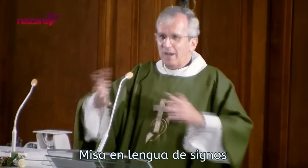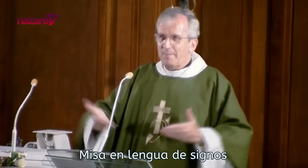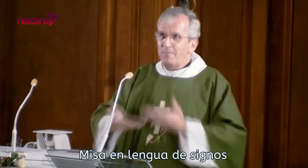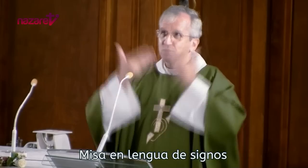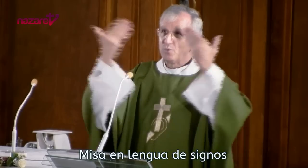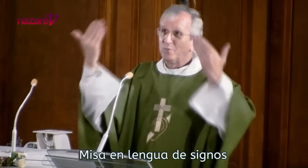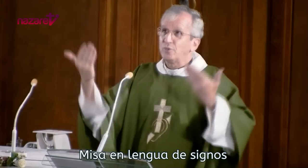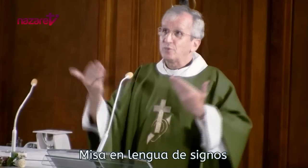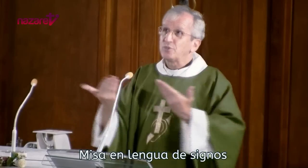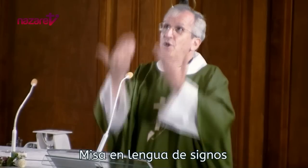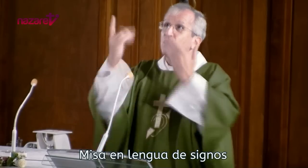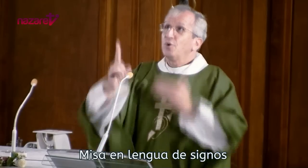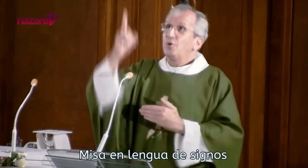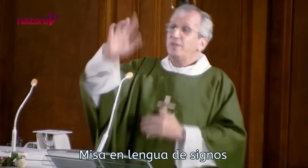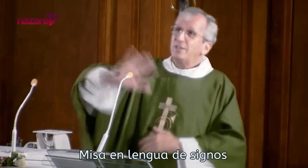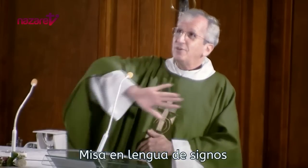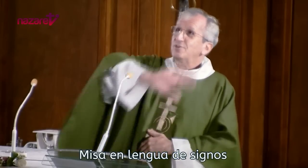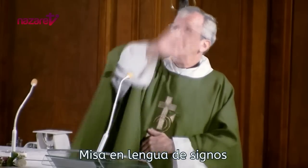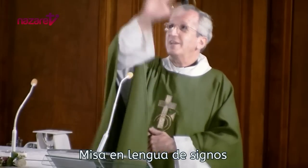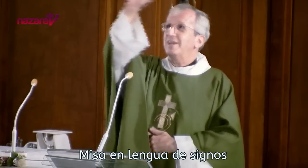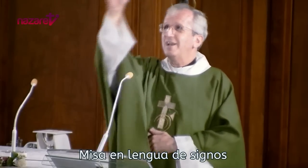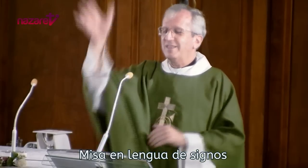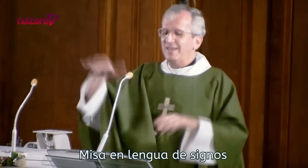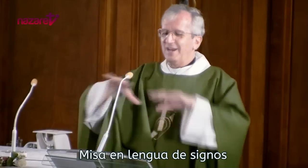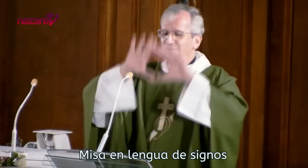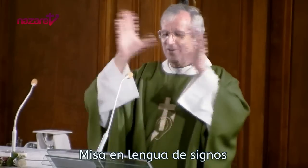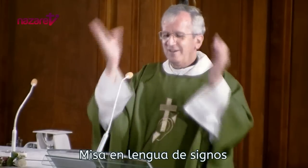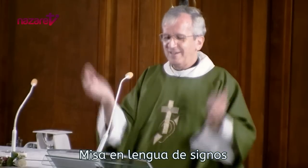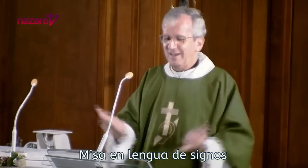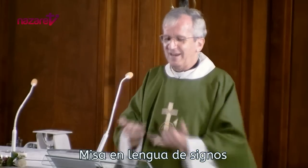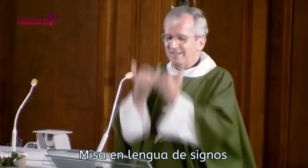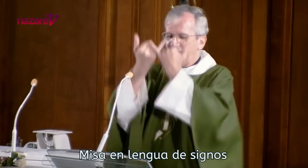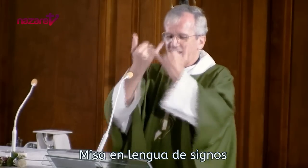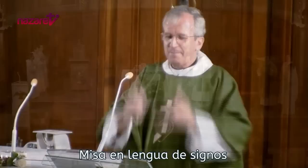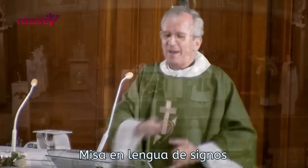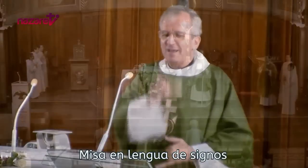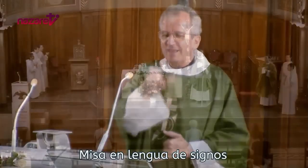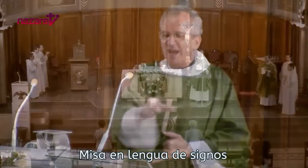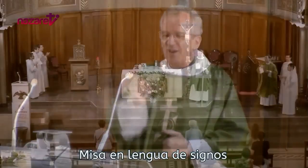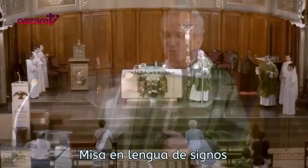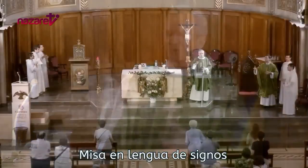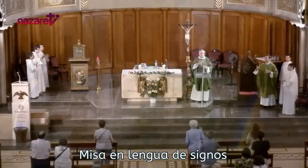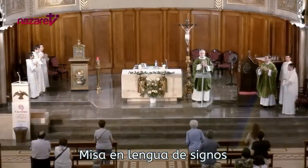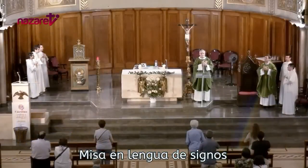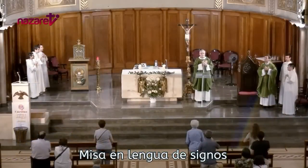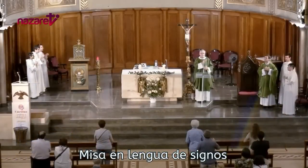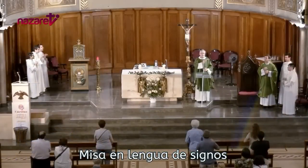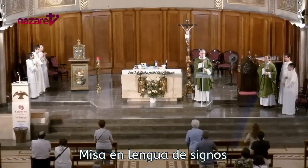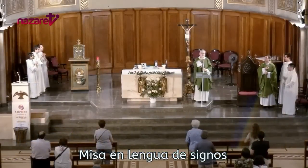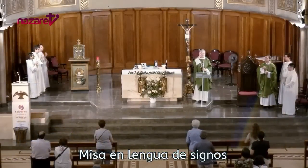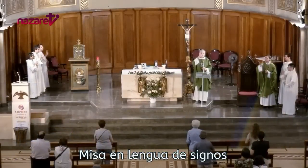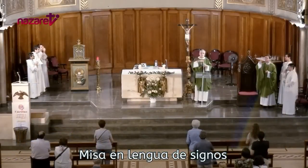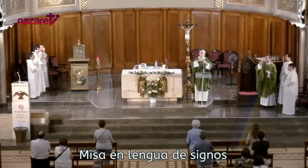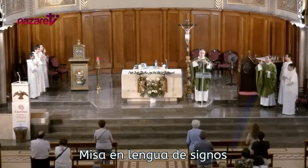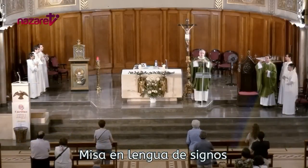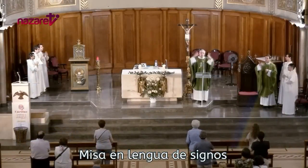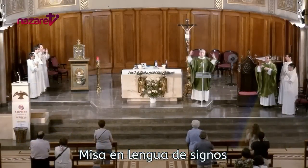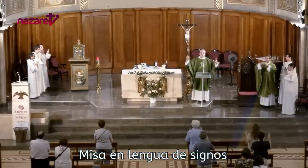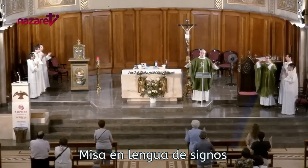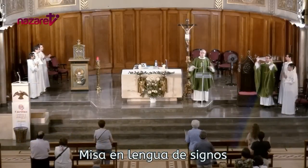proclamamos juntos: gloria a Dios en el cielo y en la tierra paz a los hombres que ama el Señor. Por tu